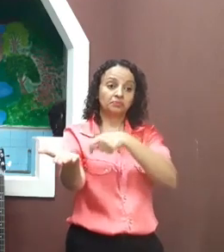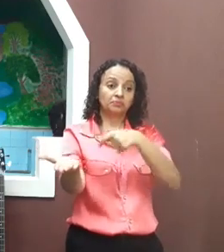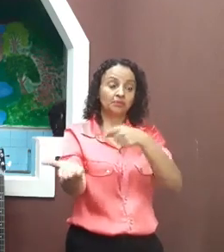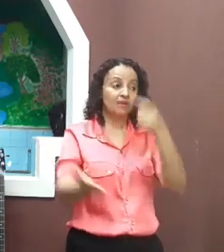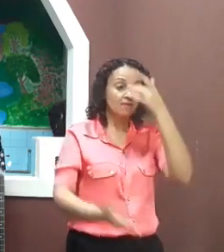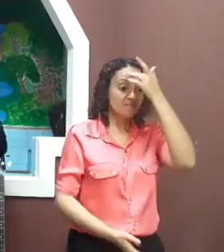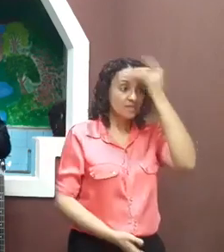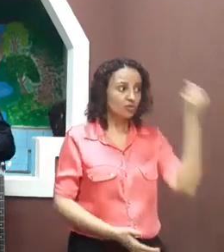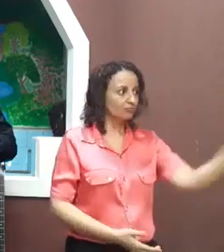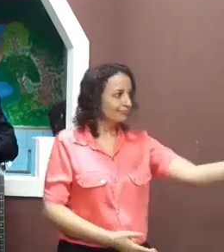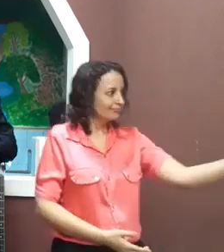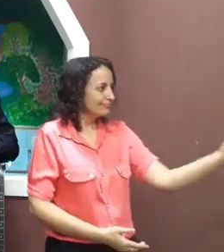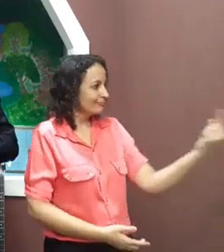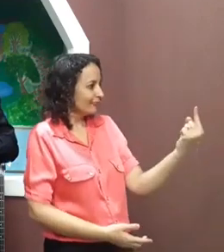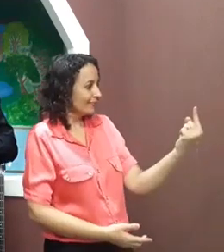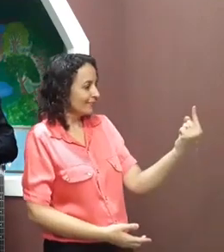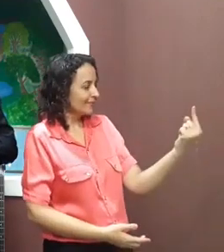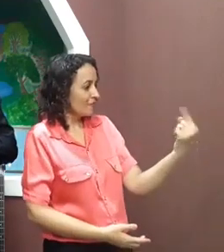para te visitar.